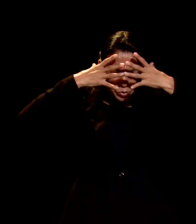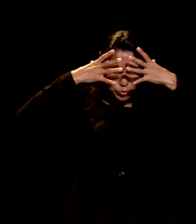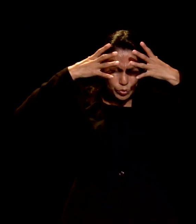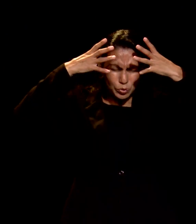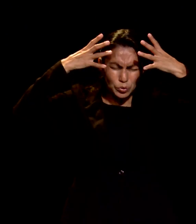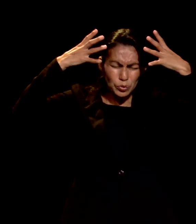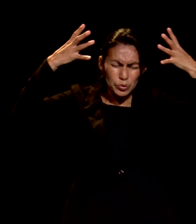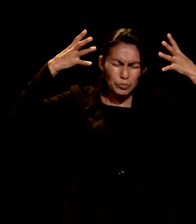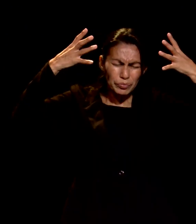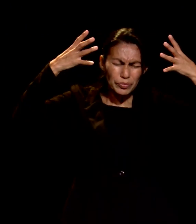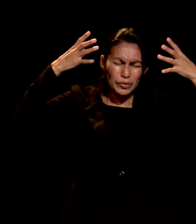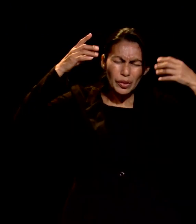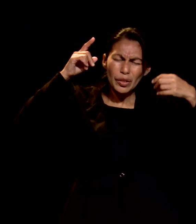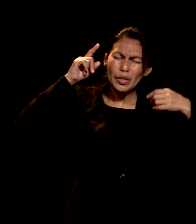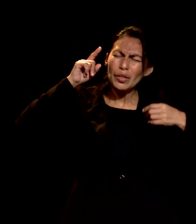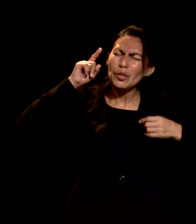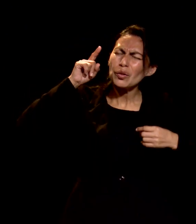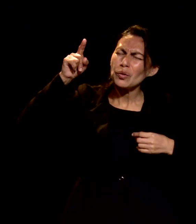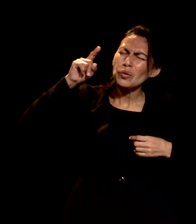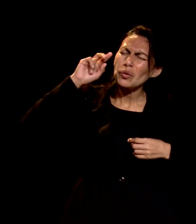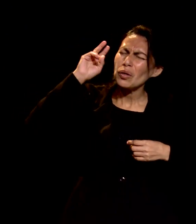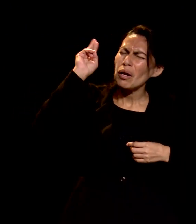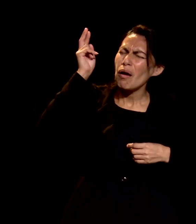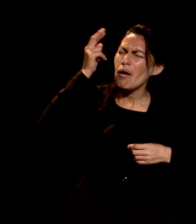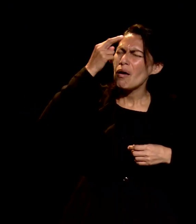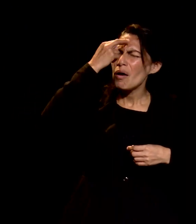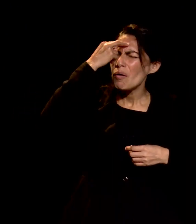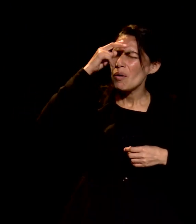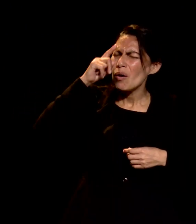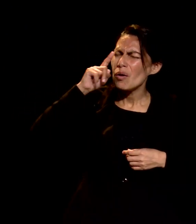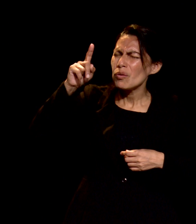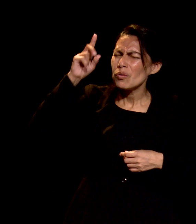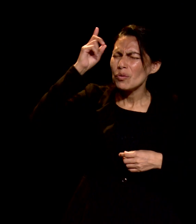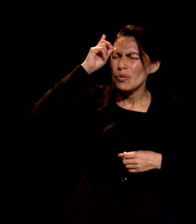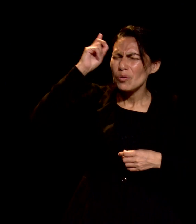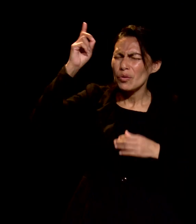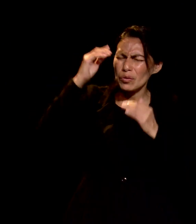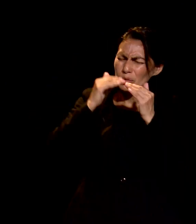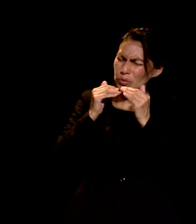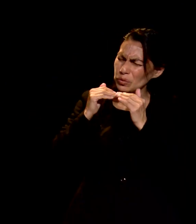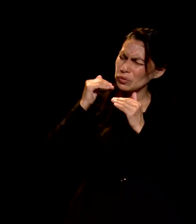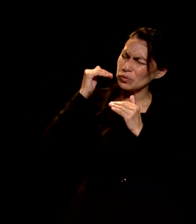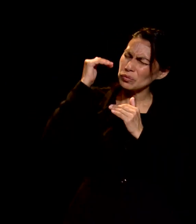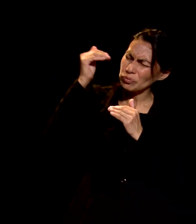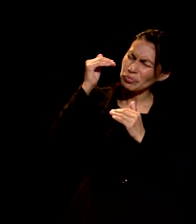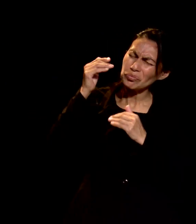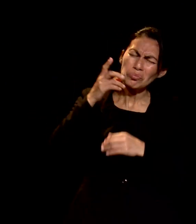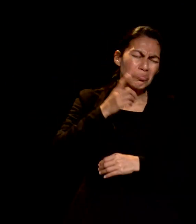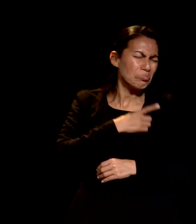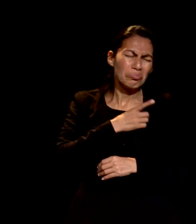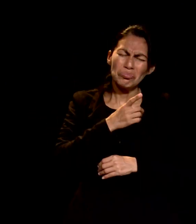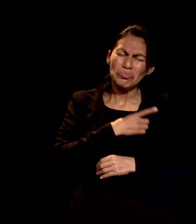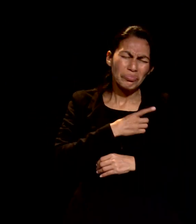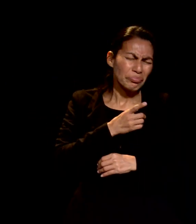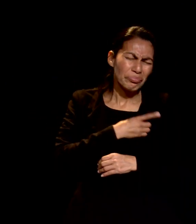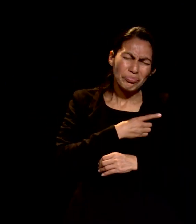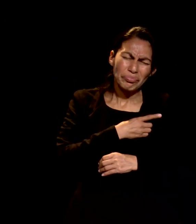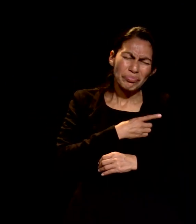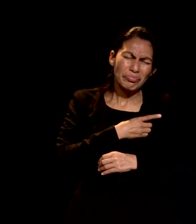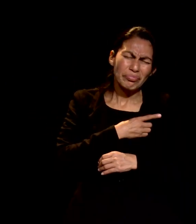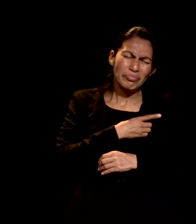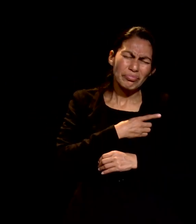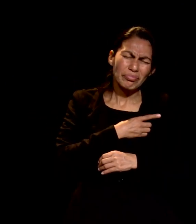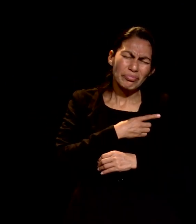Todo poderoso Que son ustedes Los que no nos dejan Nunca solos Gracias